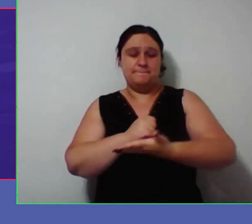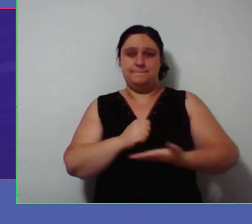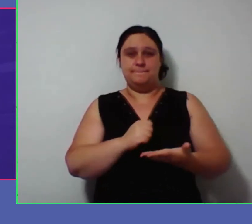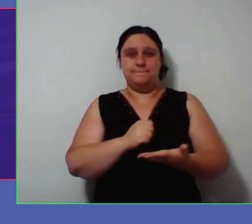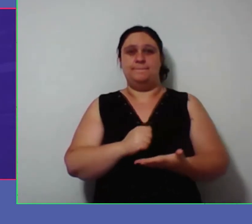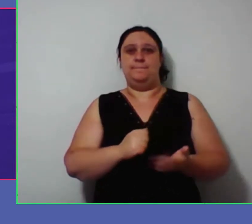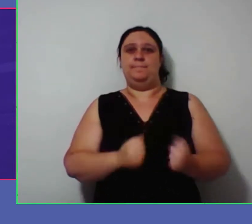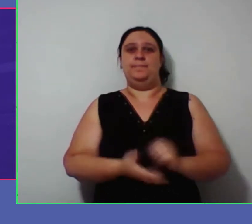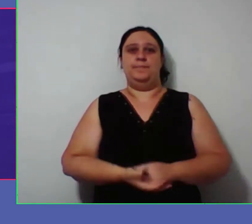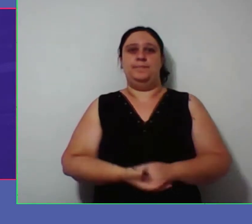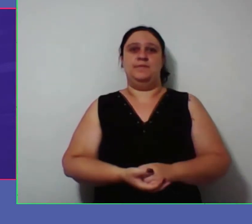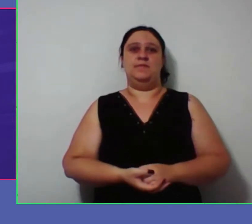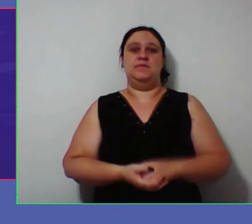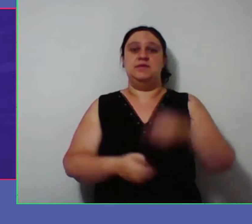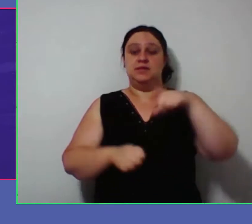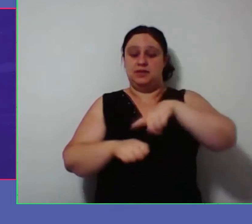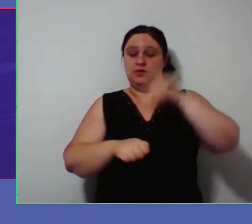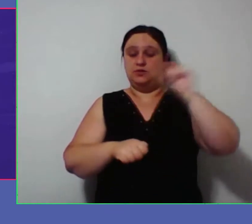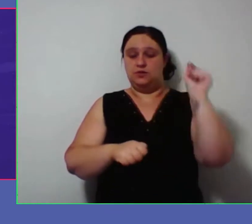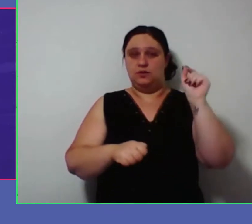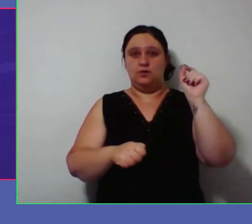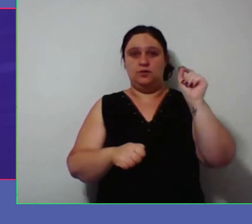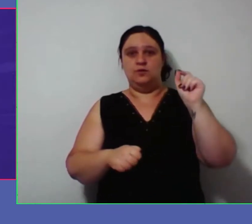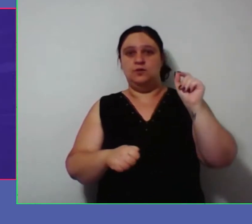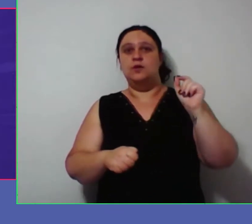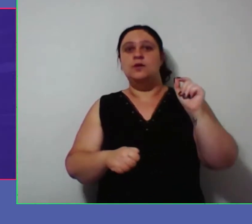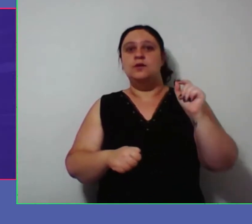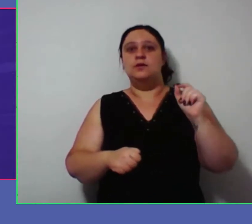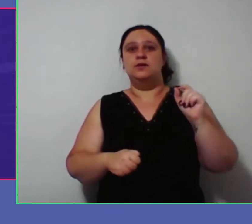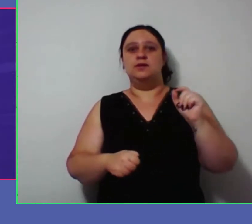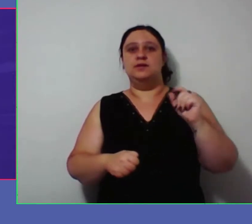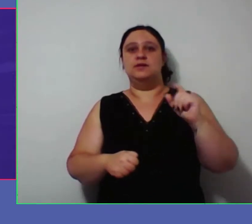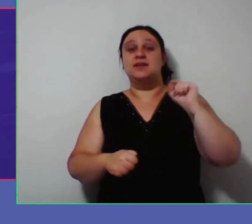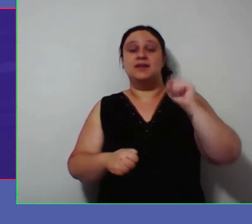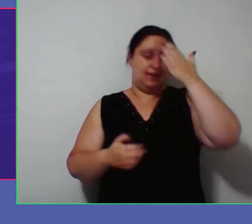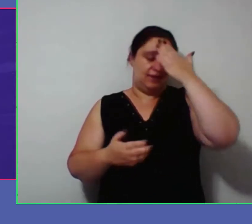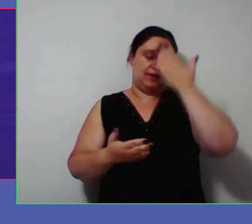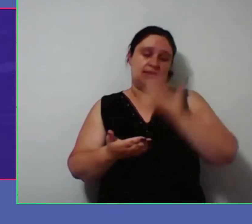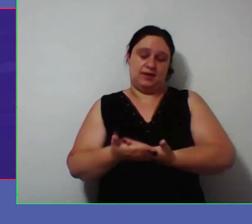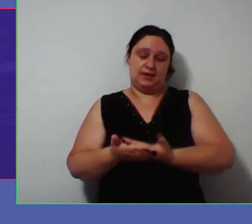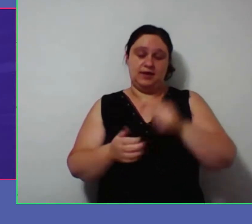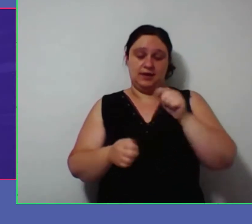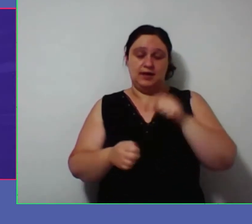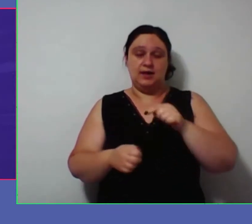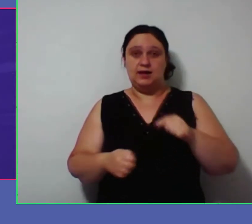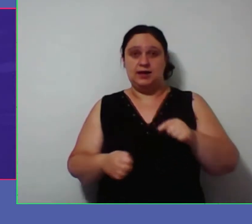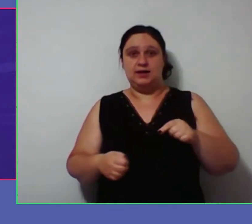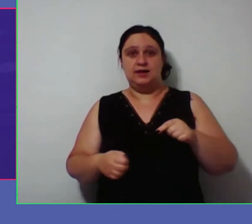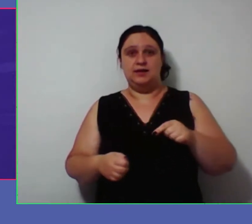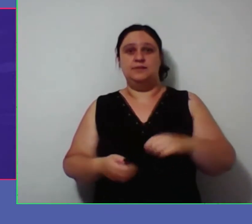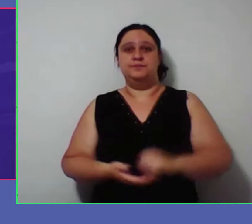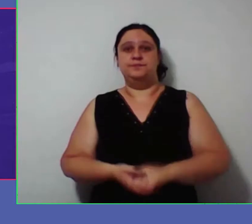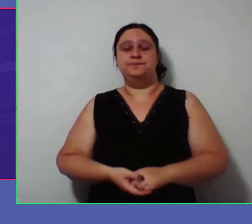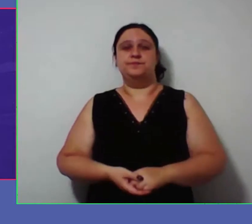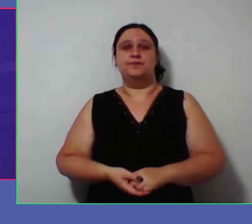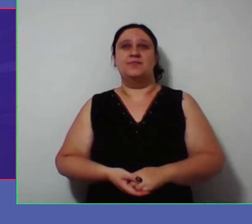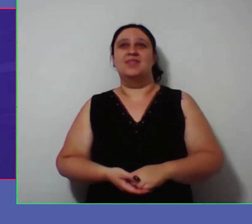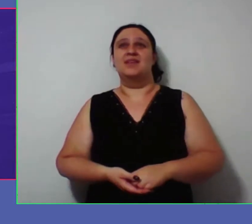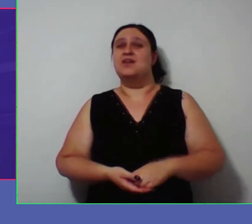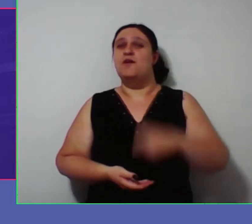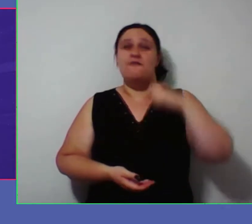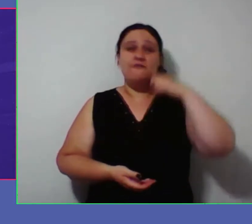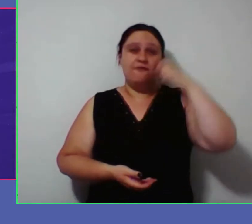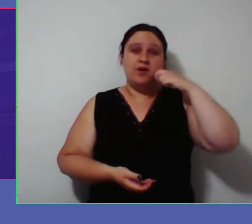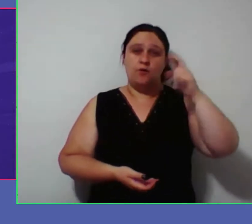eleita e preciosa, e quem nela crê não será de modo algum envergonhado. Para vós